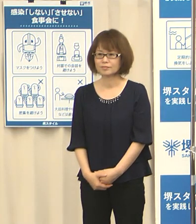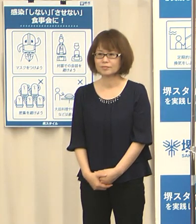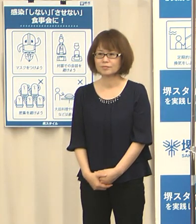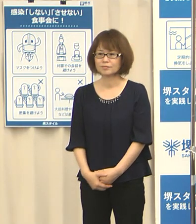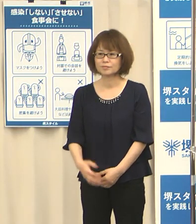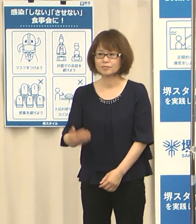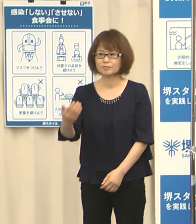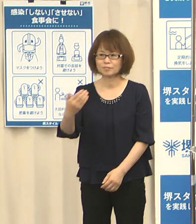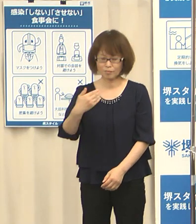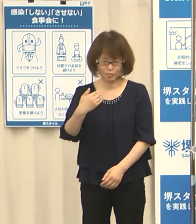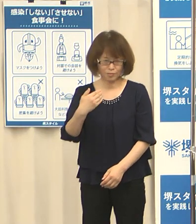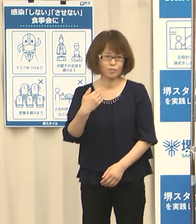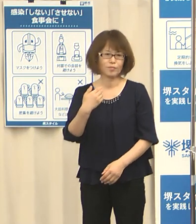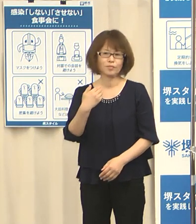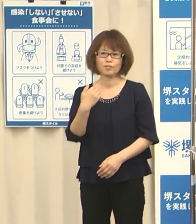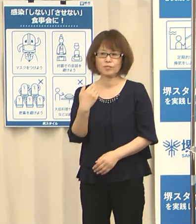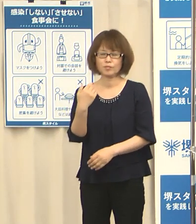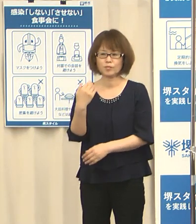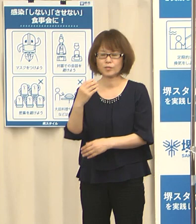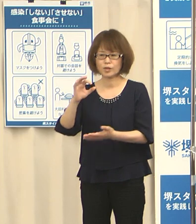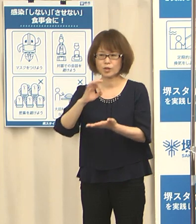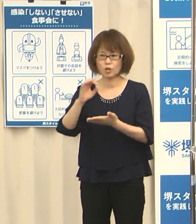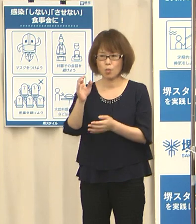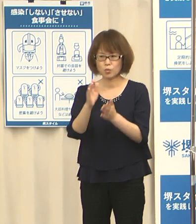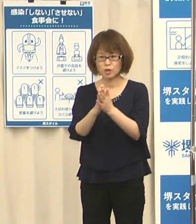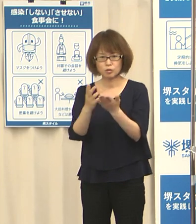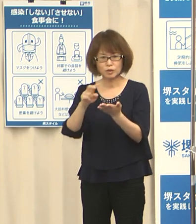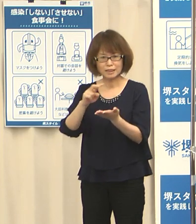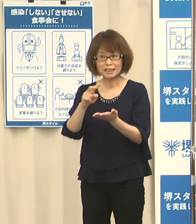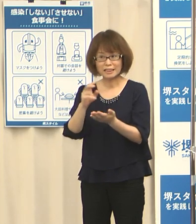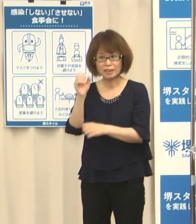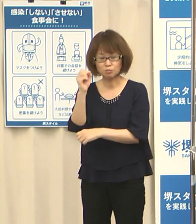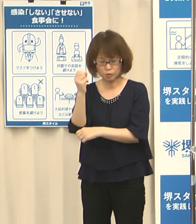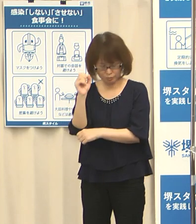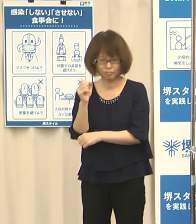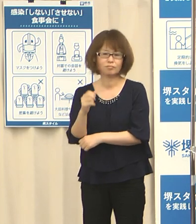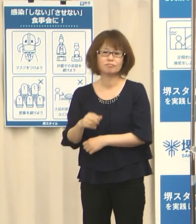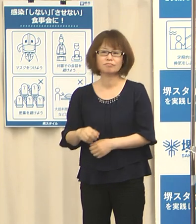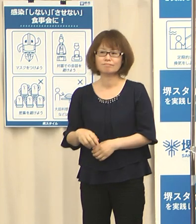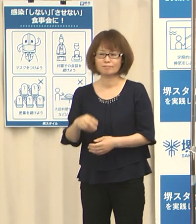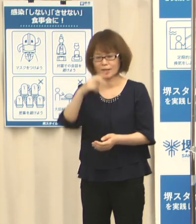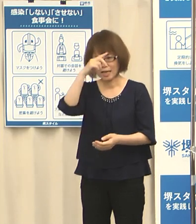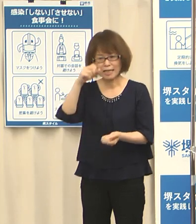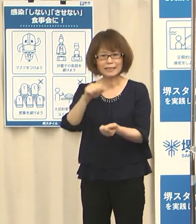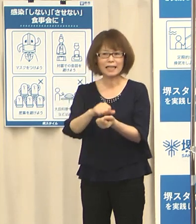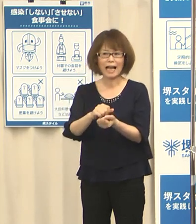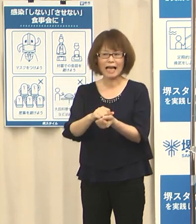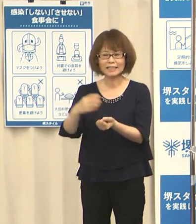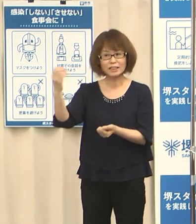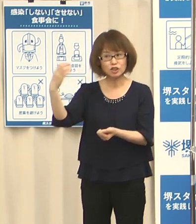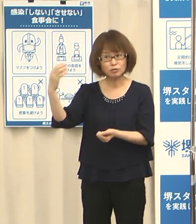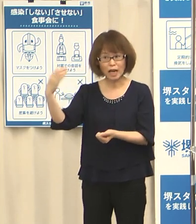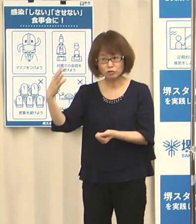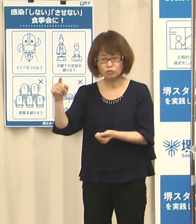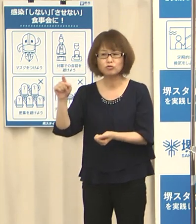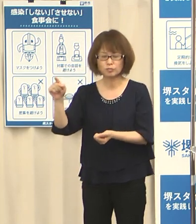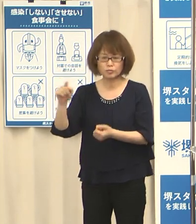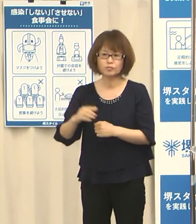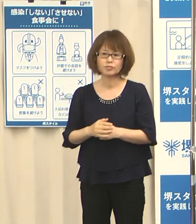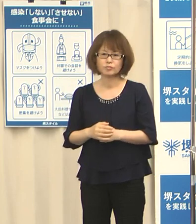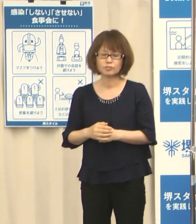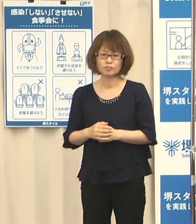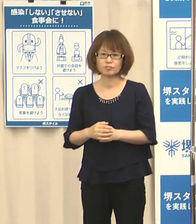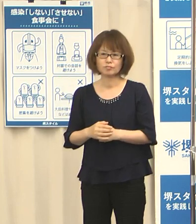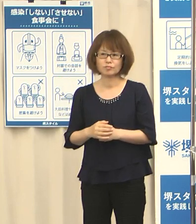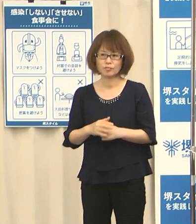すいません、読売新聞の浦野ですけれども、はい、堺シグナルのことで1点教えていただきたいんですけれども、はい、多分ずっとステージ